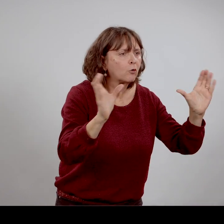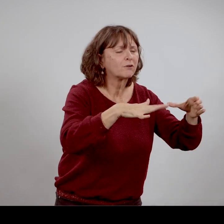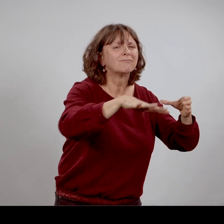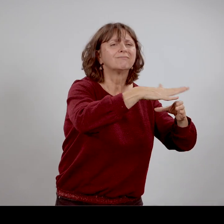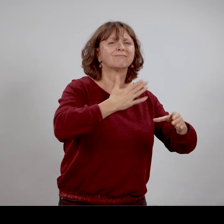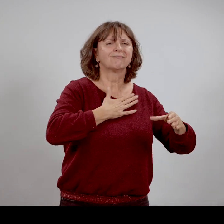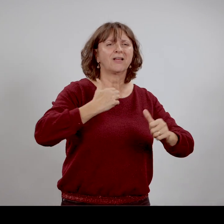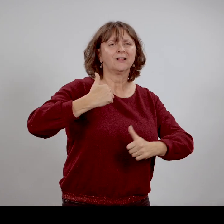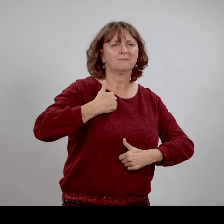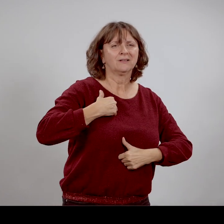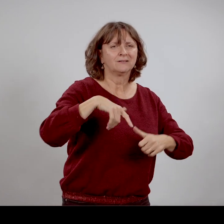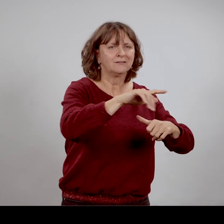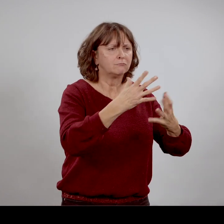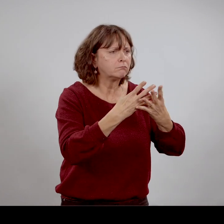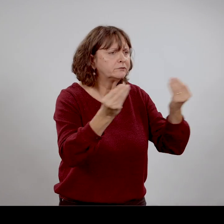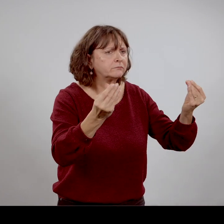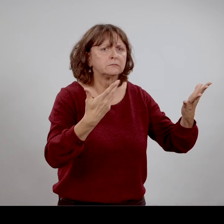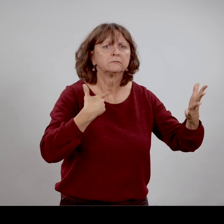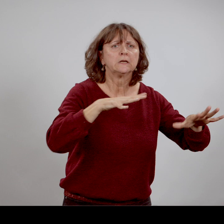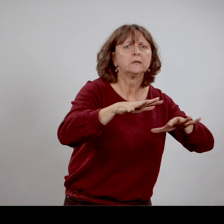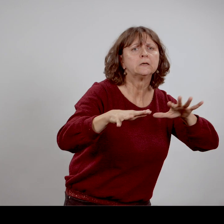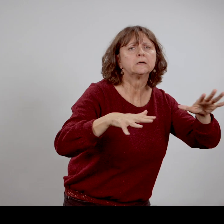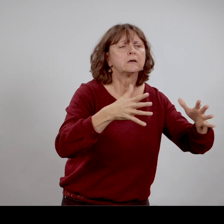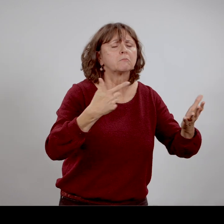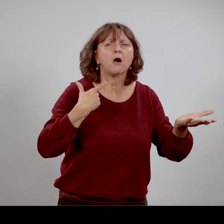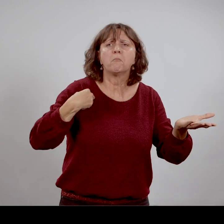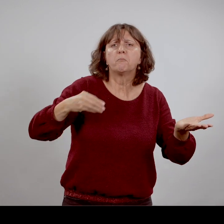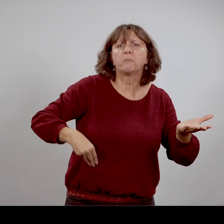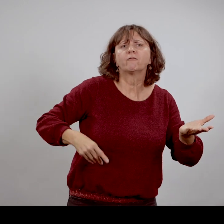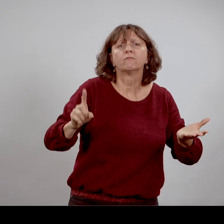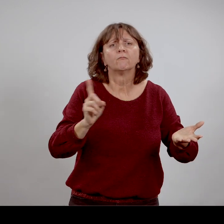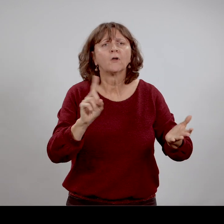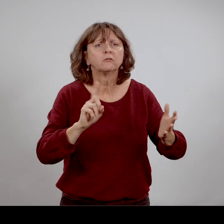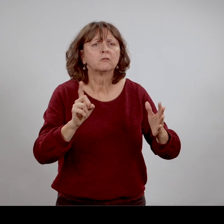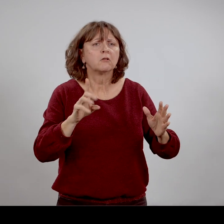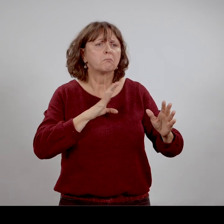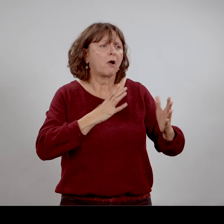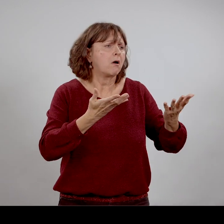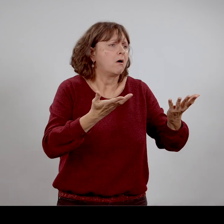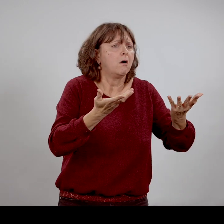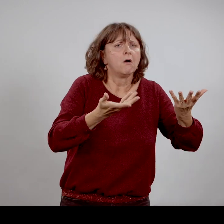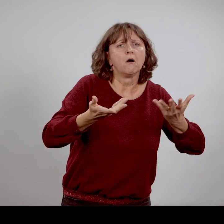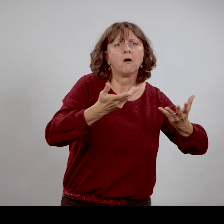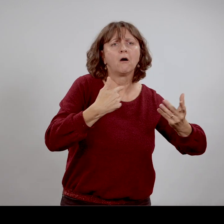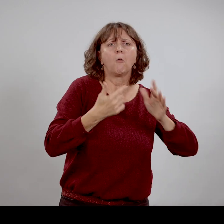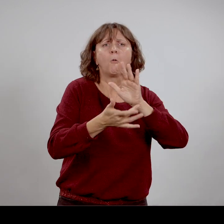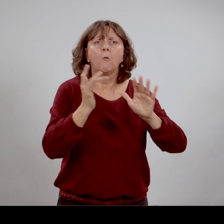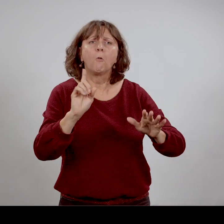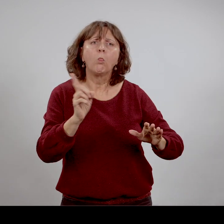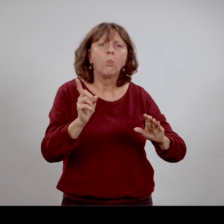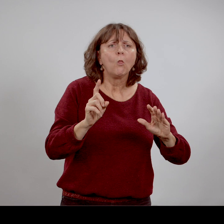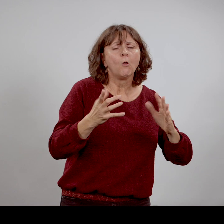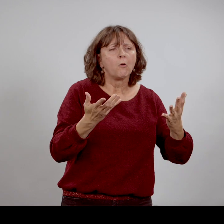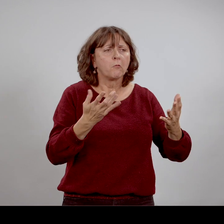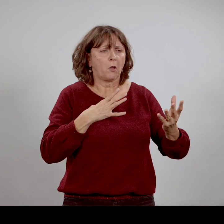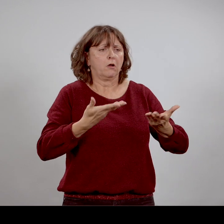de retrouver son régiment. Il n'était pas coupable de vraie désertion, mais plutôt